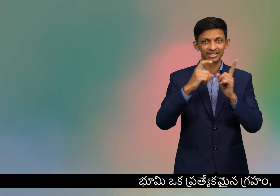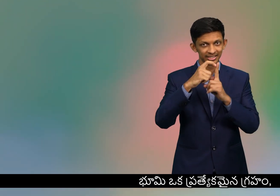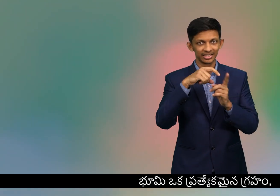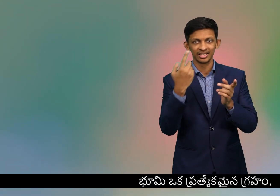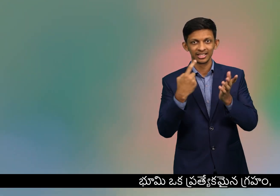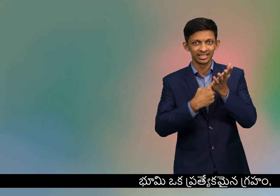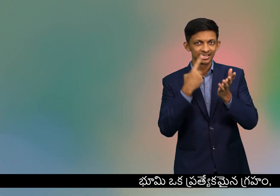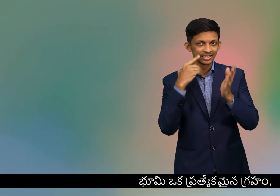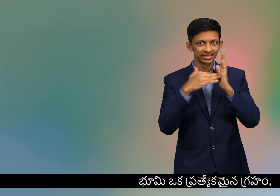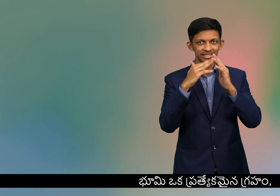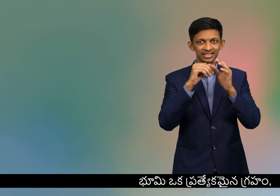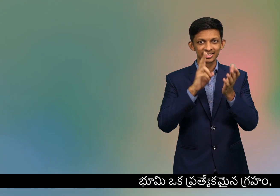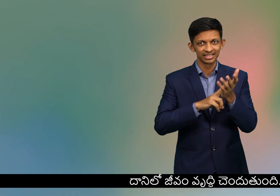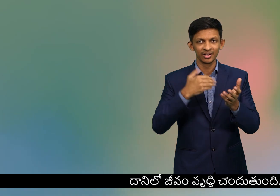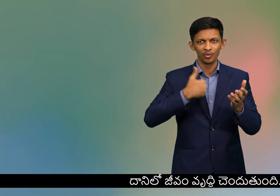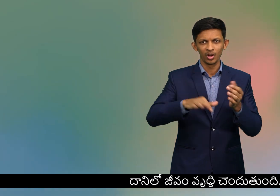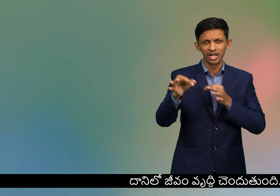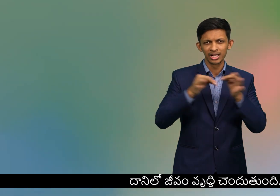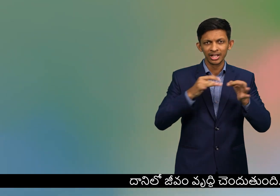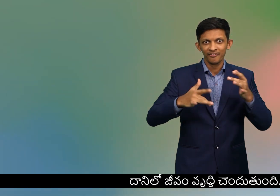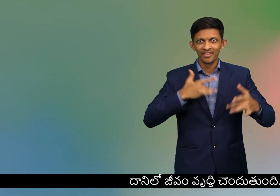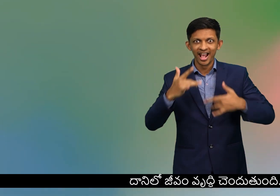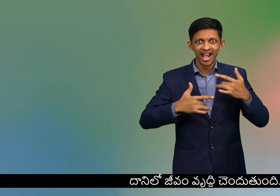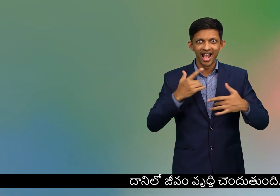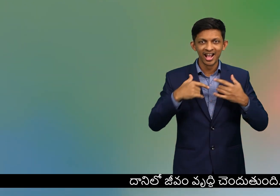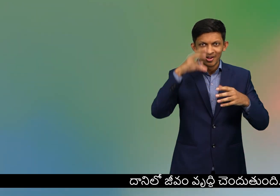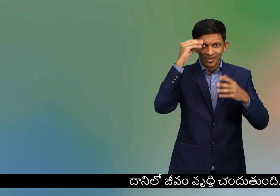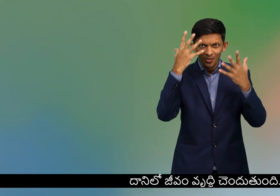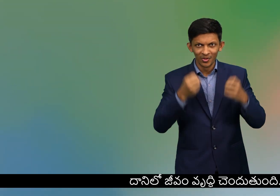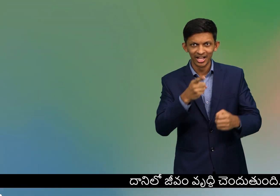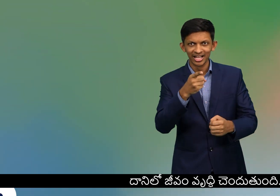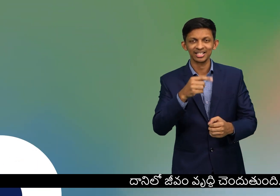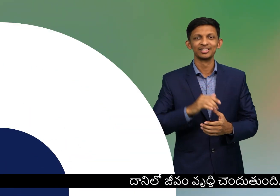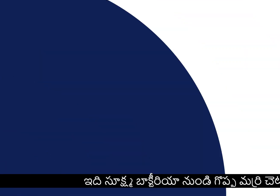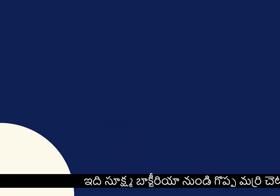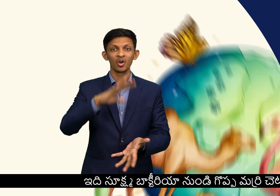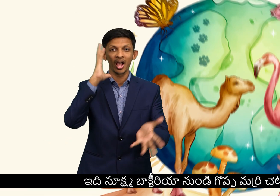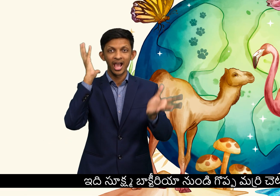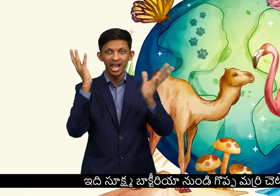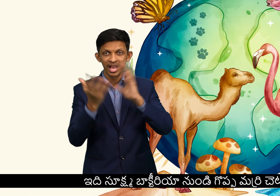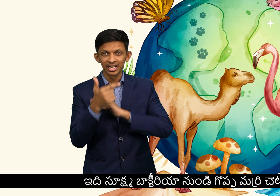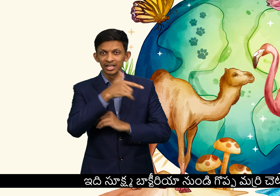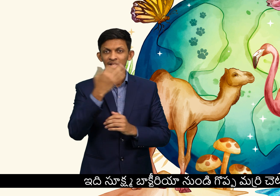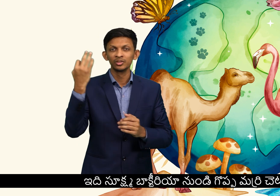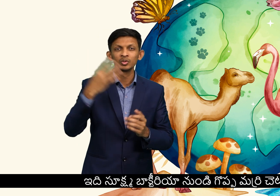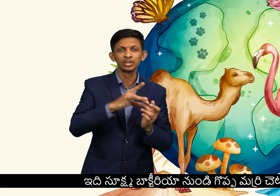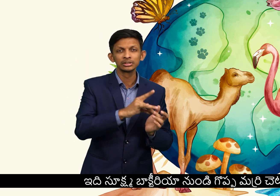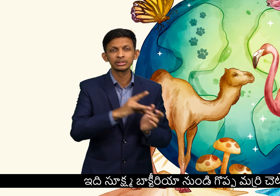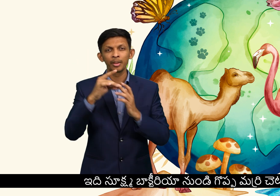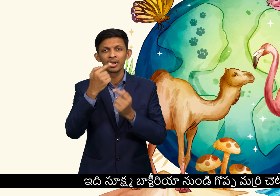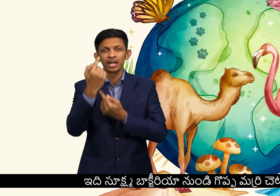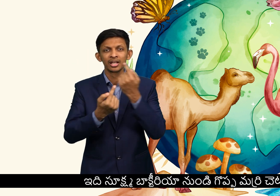భూమి ఒక ప్రత్యేకమైన గ్రహం. దానిలో జీవం వృద్ధి చెందుతుంది. ఇది సూక్ష్మ బ్యాక్టీరియా